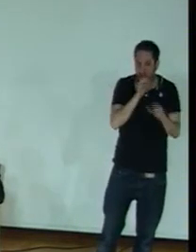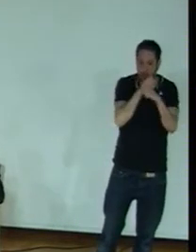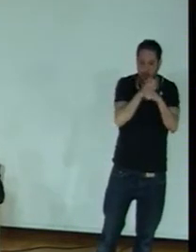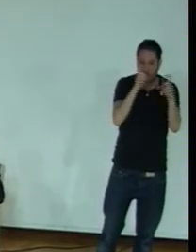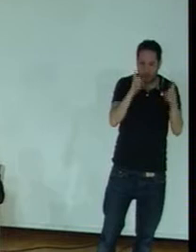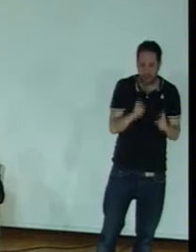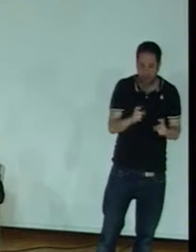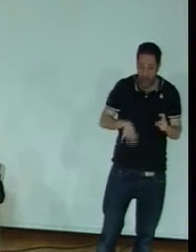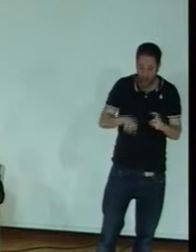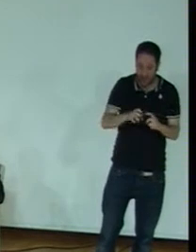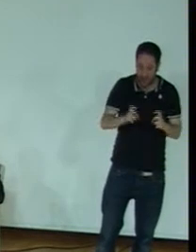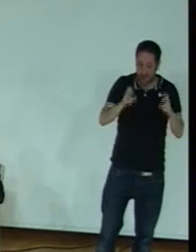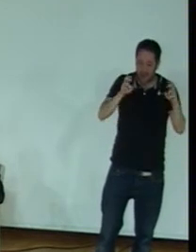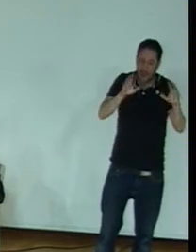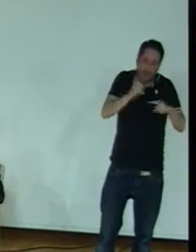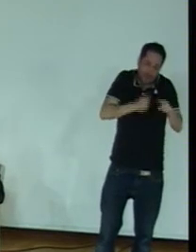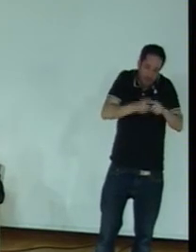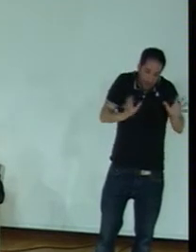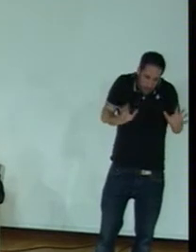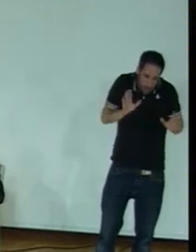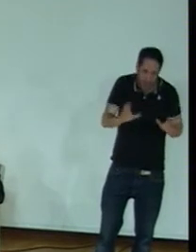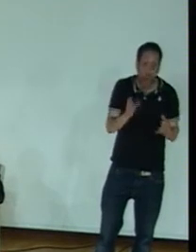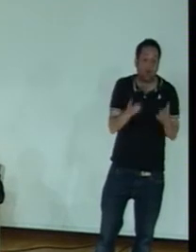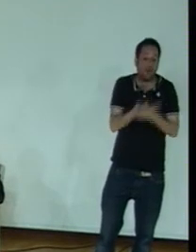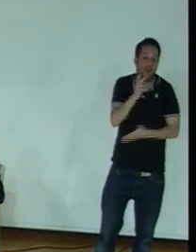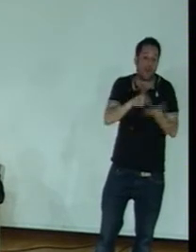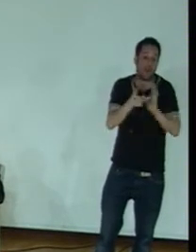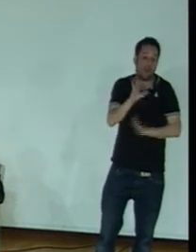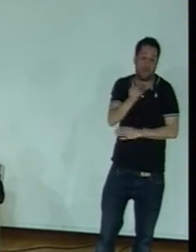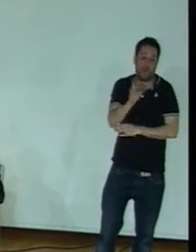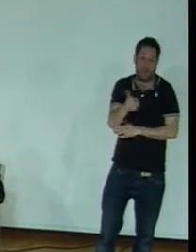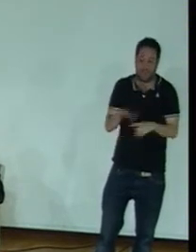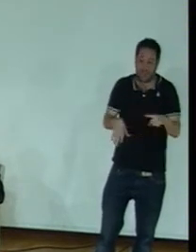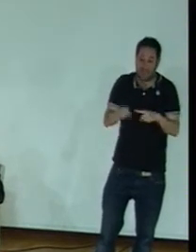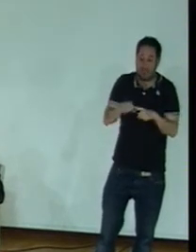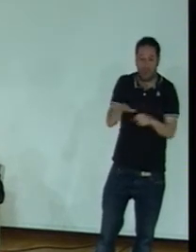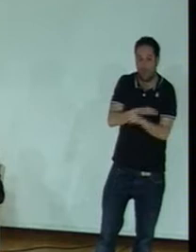d'anonymat qui est le résultat du déploiement des technologies numériques.